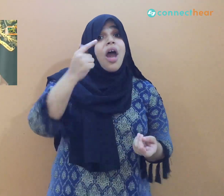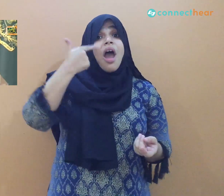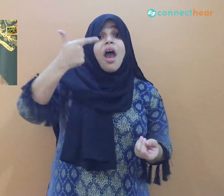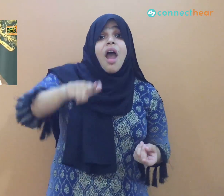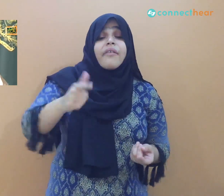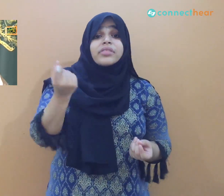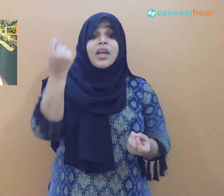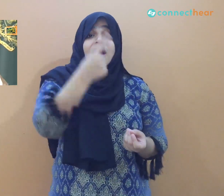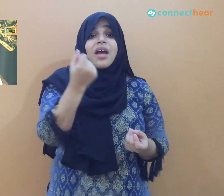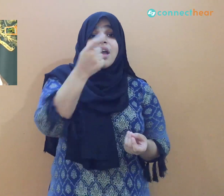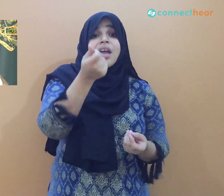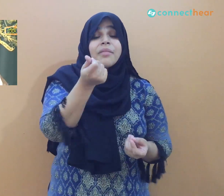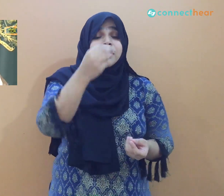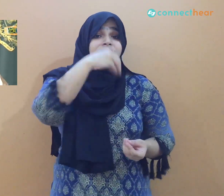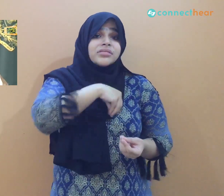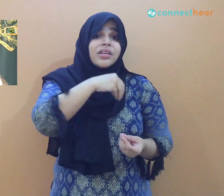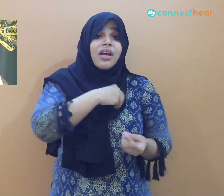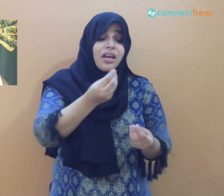ہفتے کی کمائی سے کرتے ہیں۔